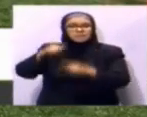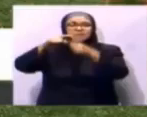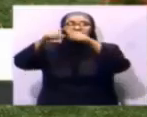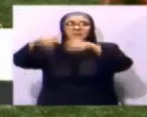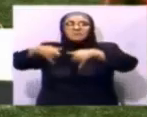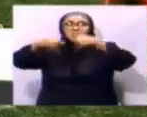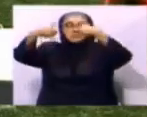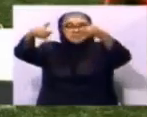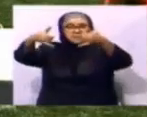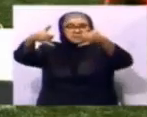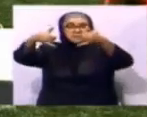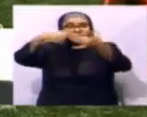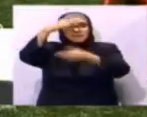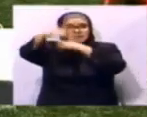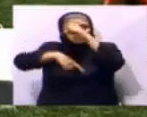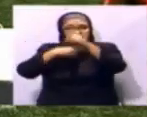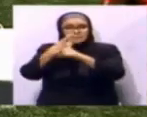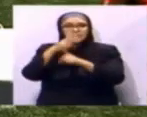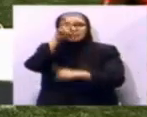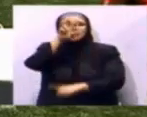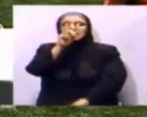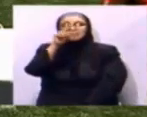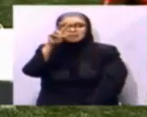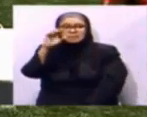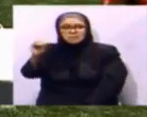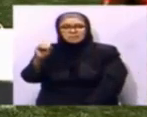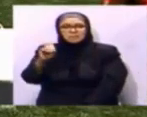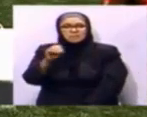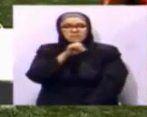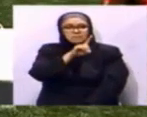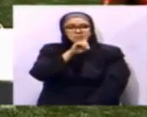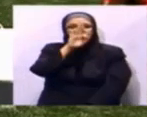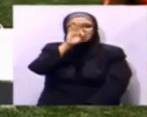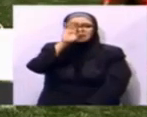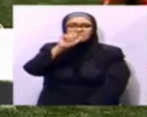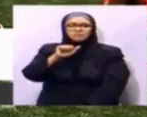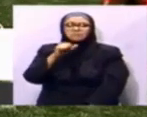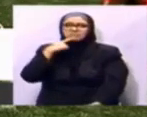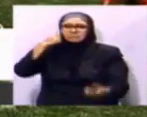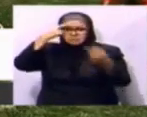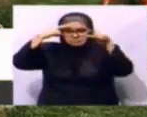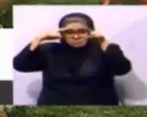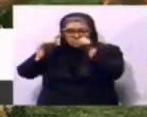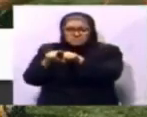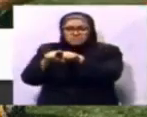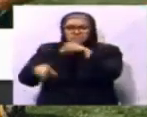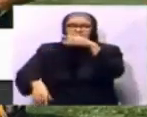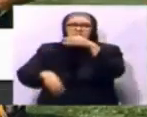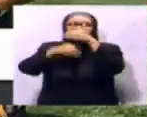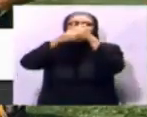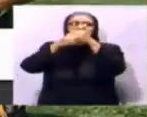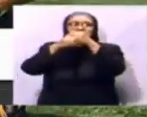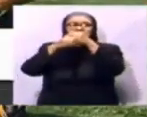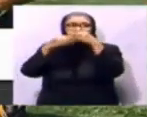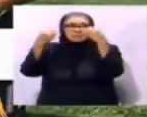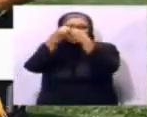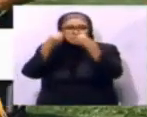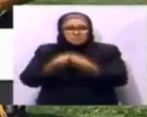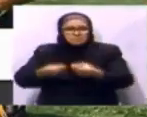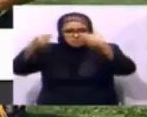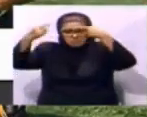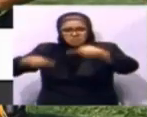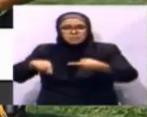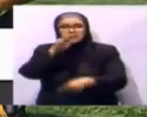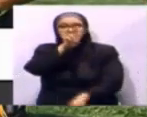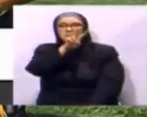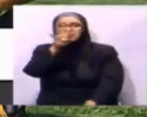Dunia Orang Pekak 2020. DIFA juga telah bersepakat untuk menambah bilangan penyertaan kepada 24 buah negara berbanding